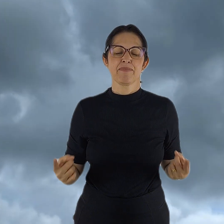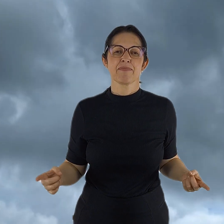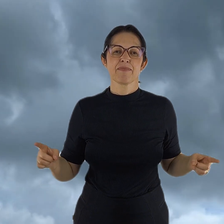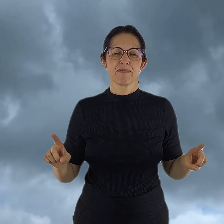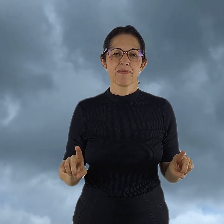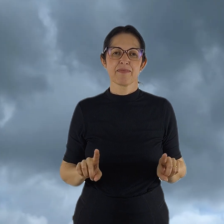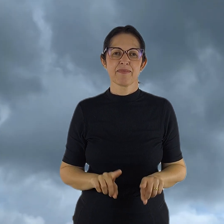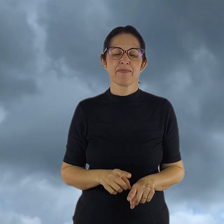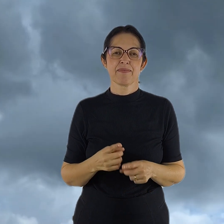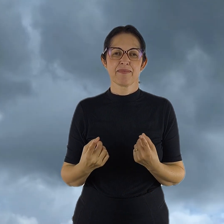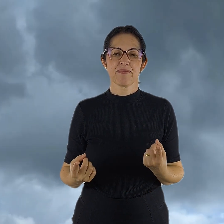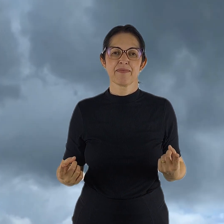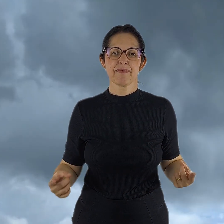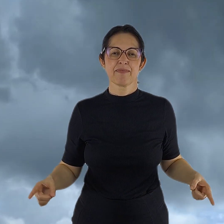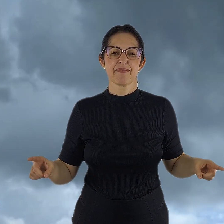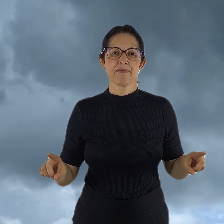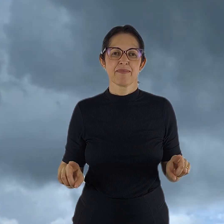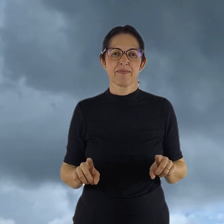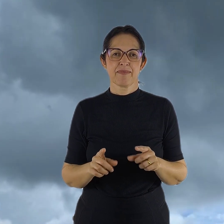Glória a